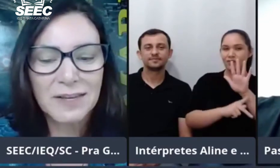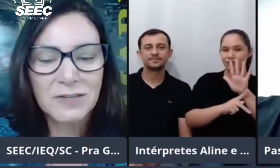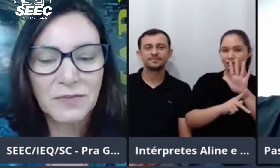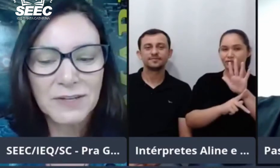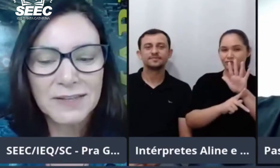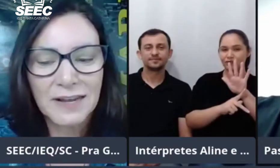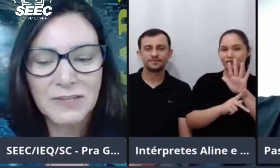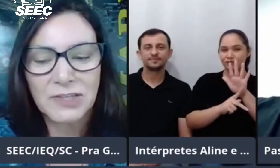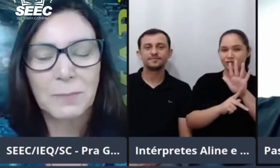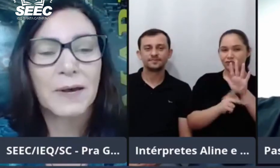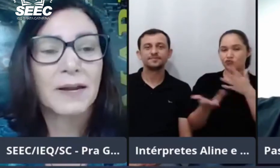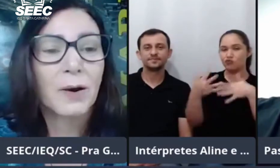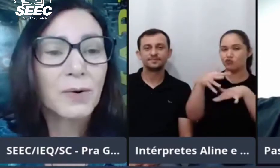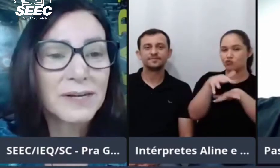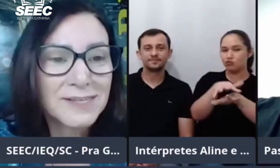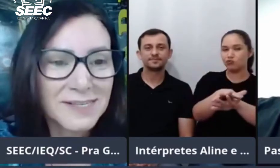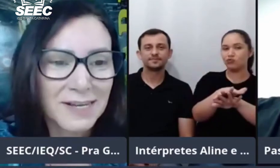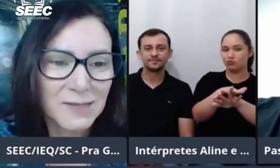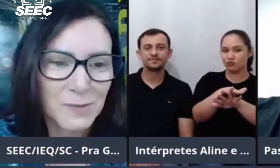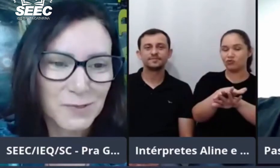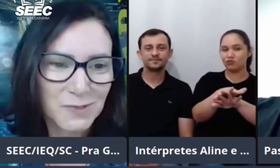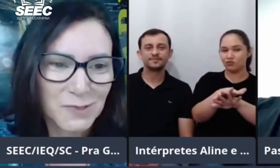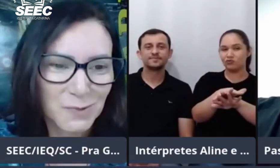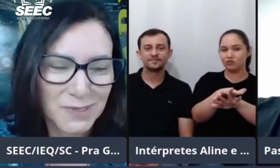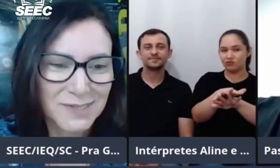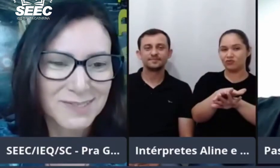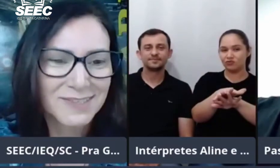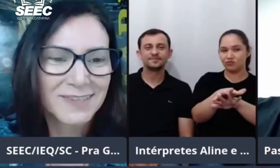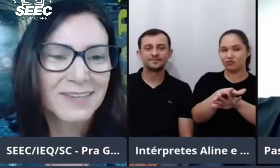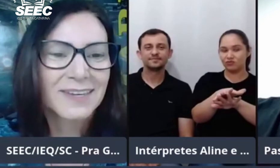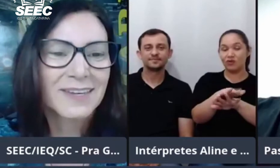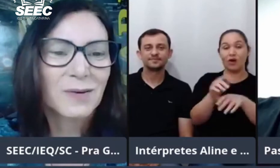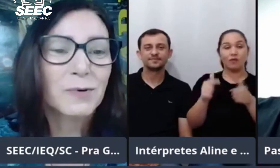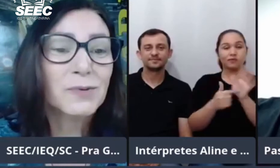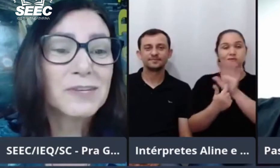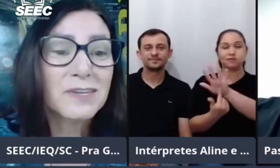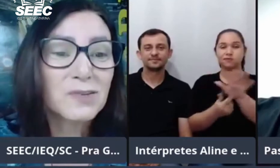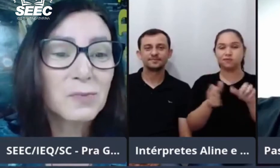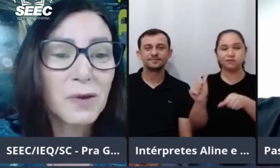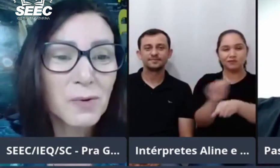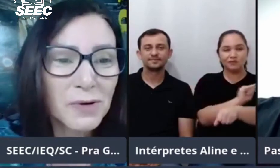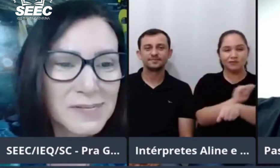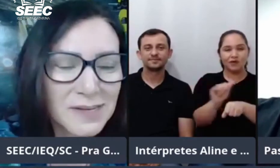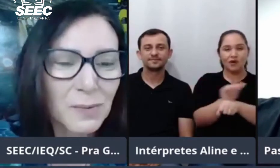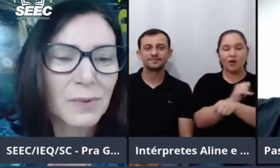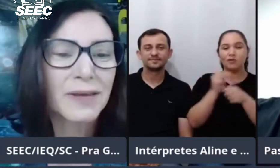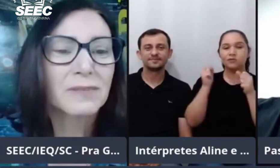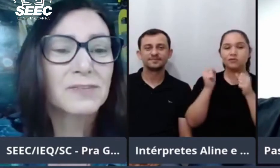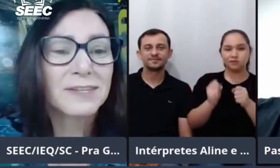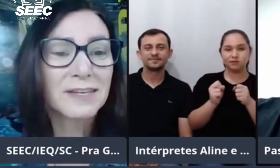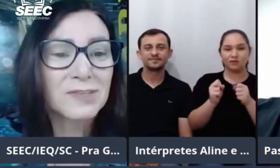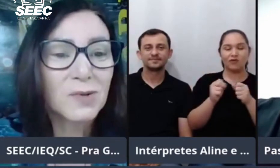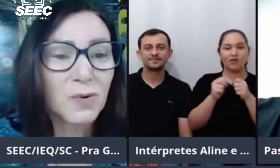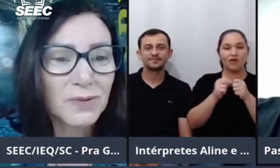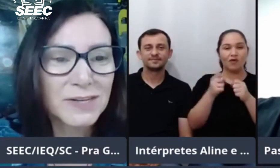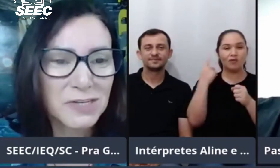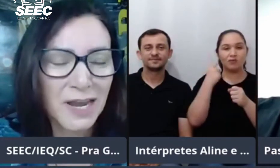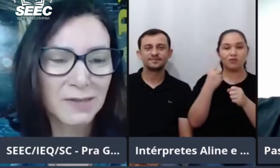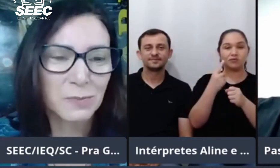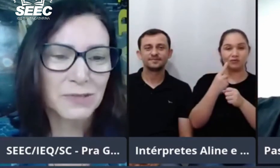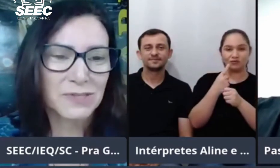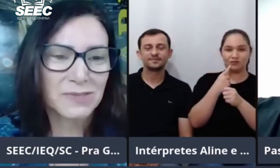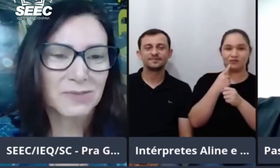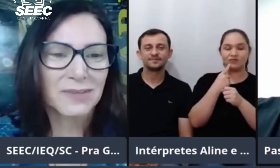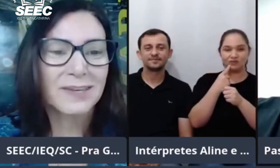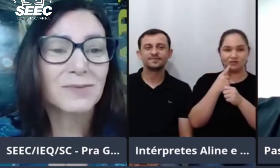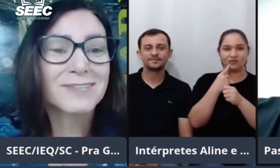uma estratégia fantástica para alcançar as pessoas surdas. O desejo do meu coração é que você tenha sido